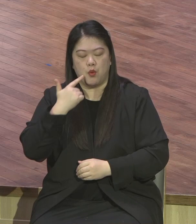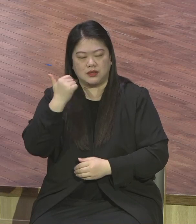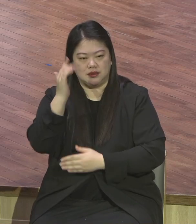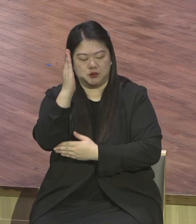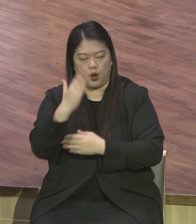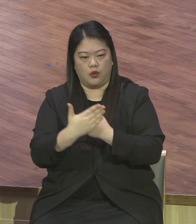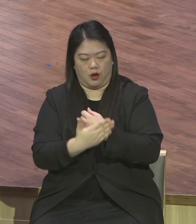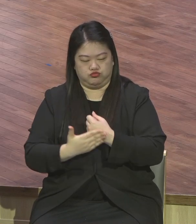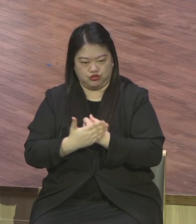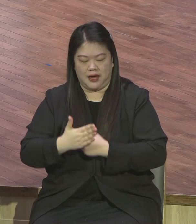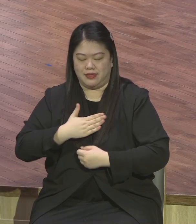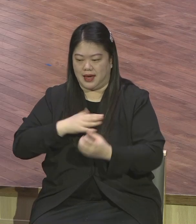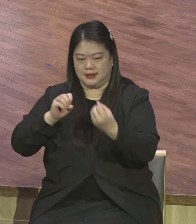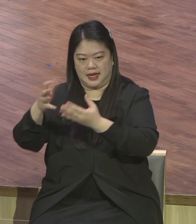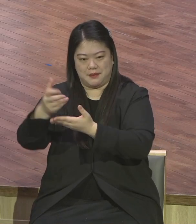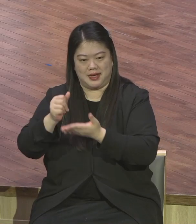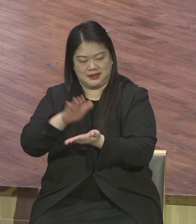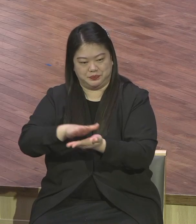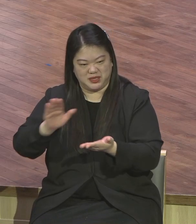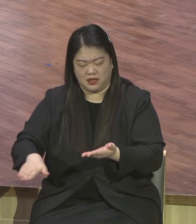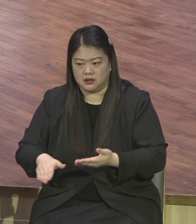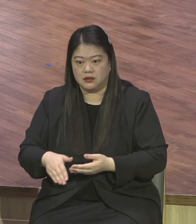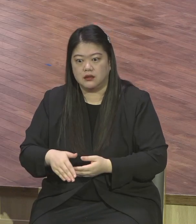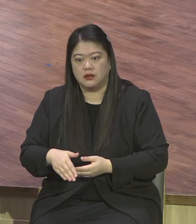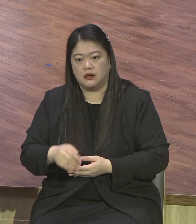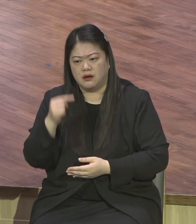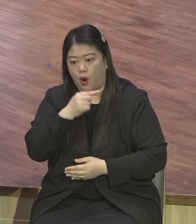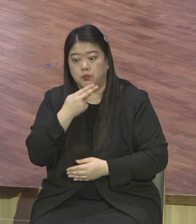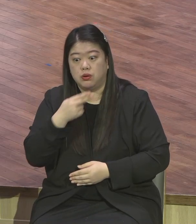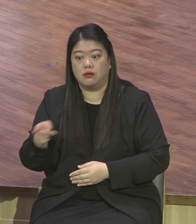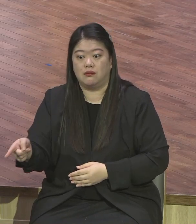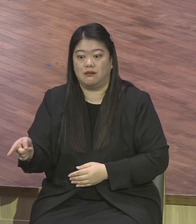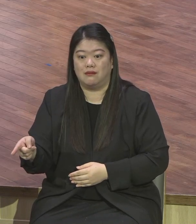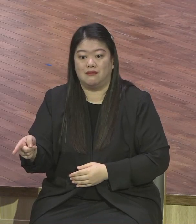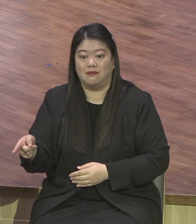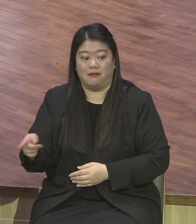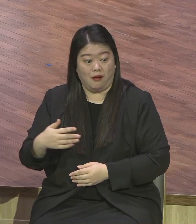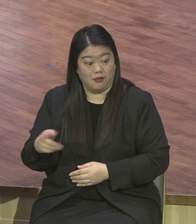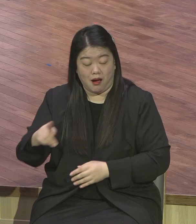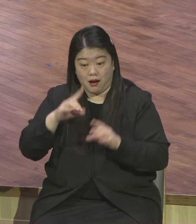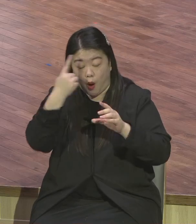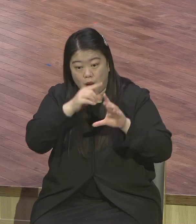뭐라 그래요? 영적 상승 효과라 그래요.